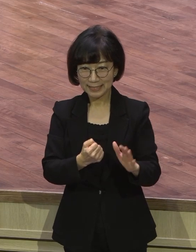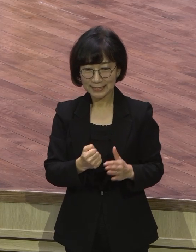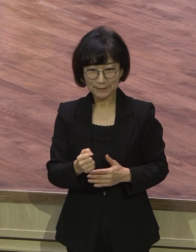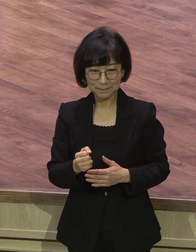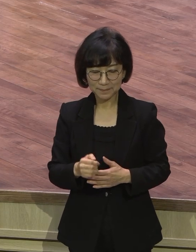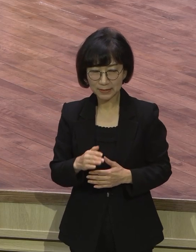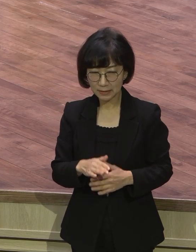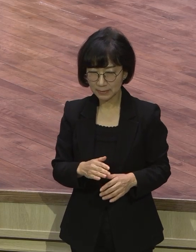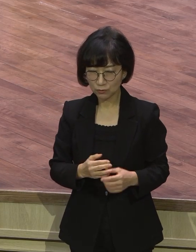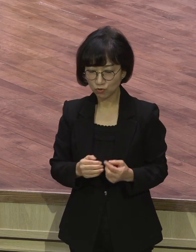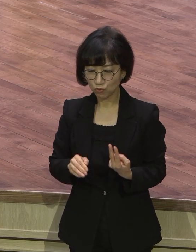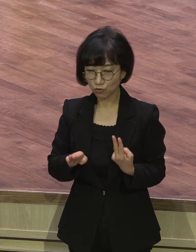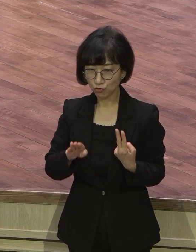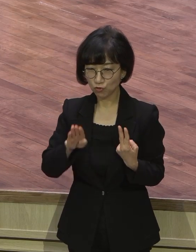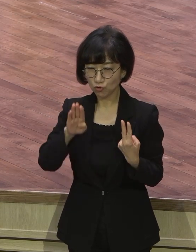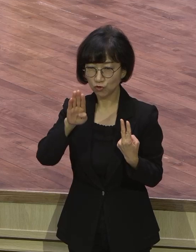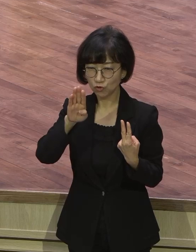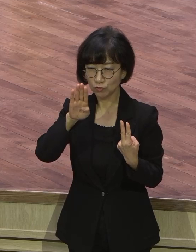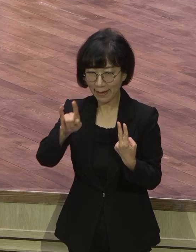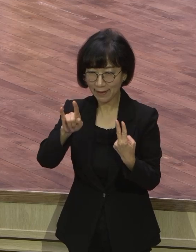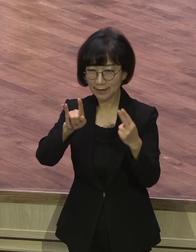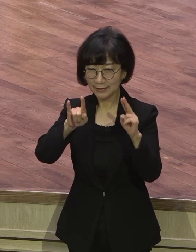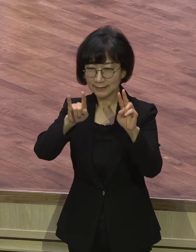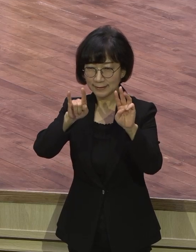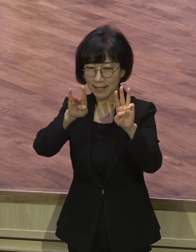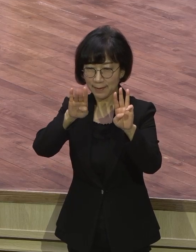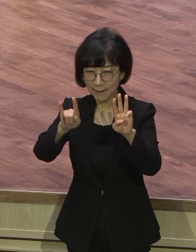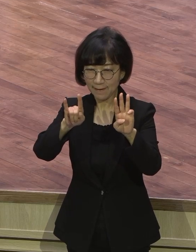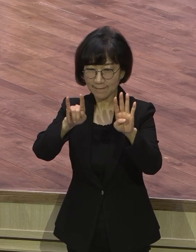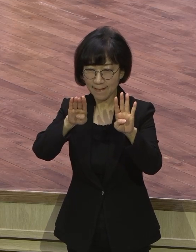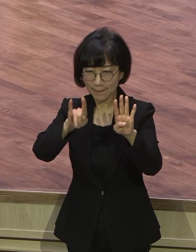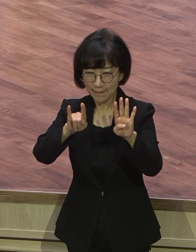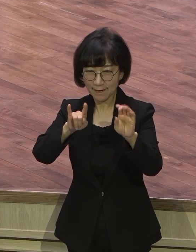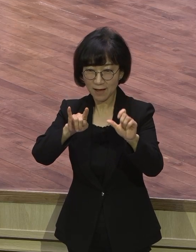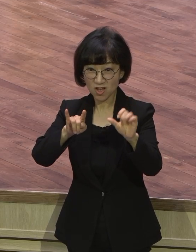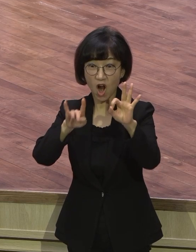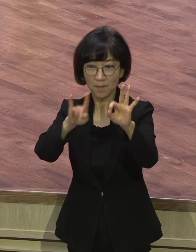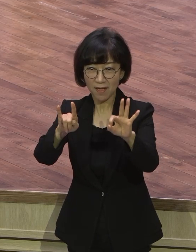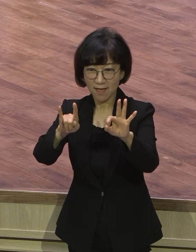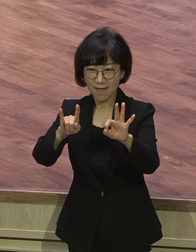대해서 배로, 열배로 더 돌아다니면서 비방합니다.